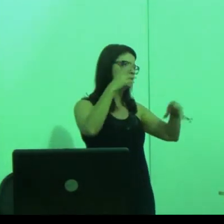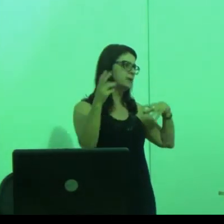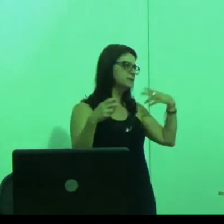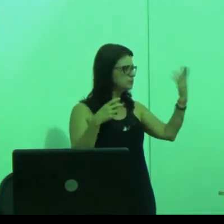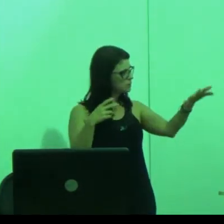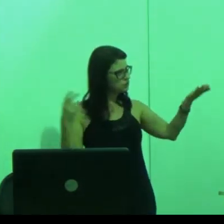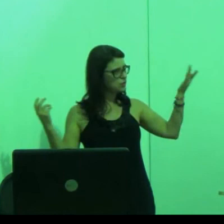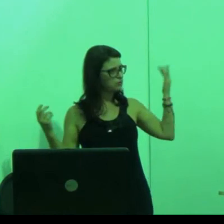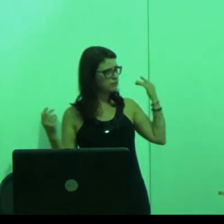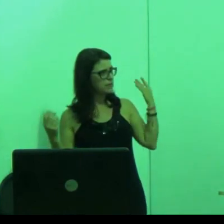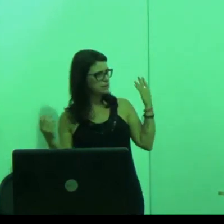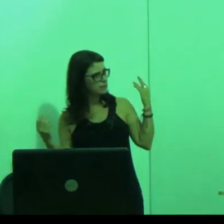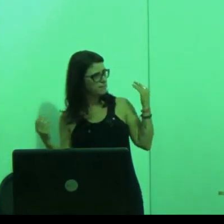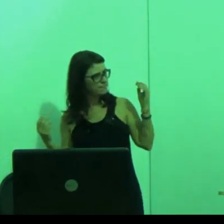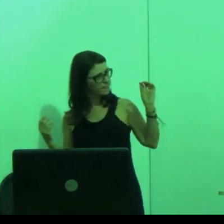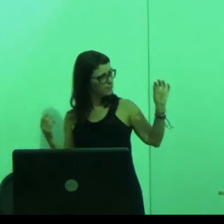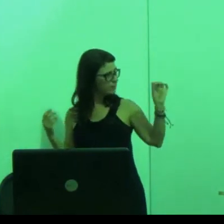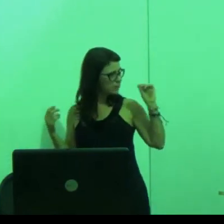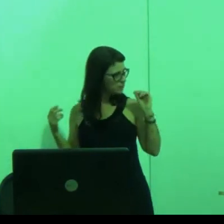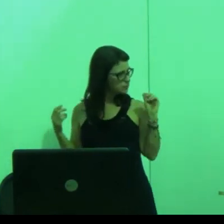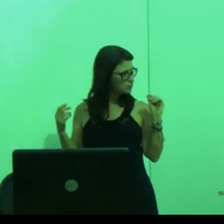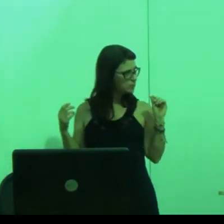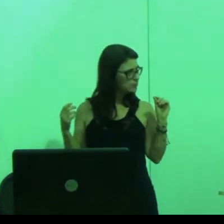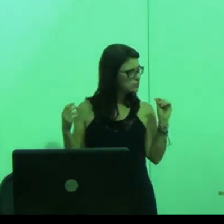mais, que não sei se a gente vai dar essa campainha sobre isso, mas